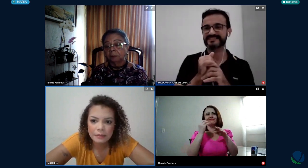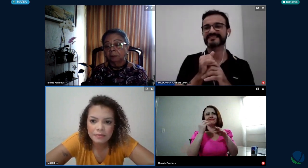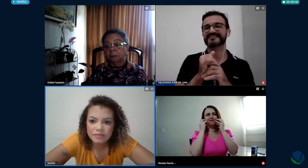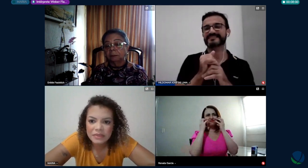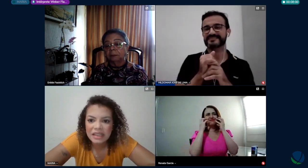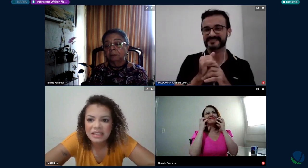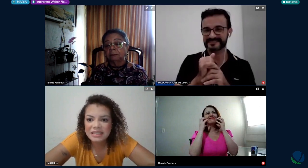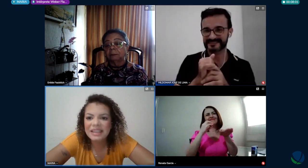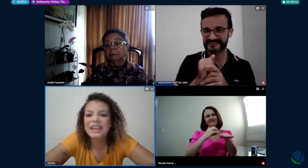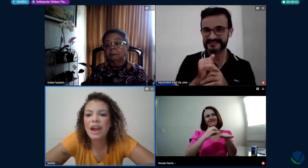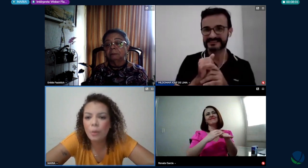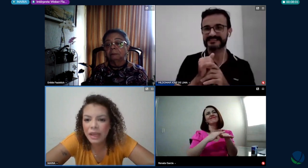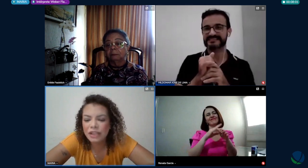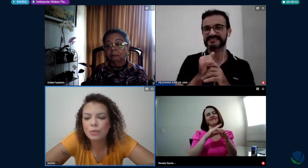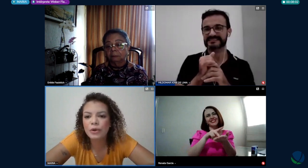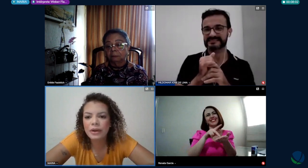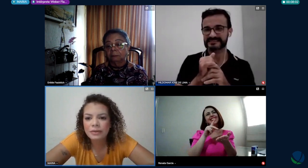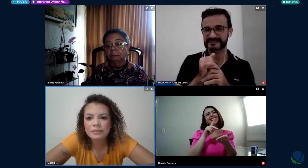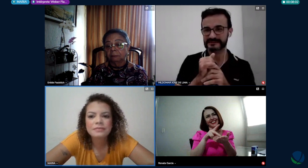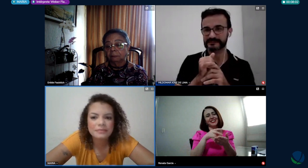fazer. É verdade.